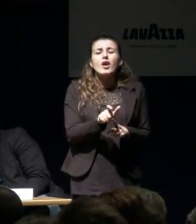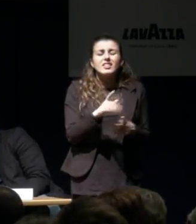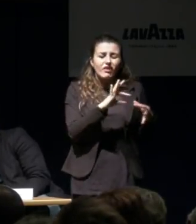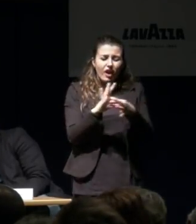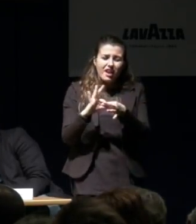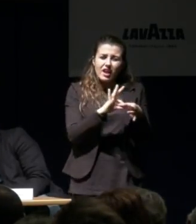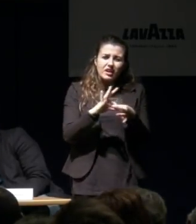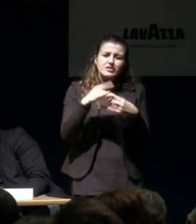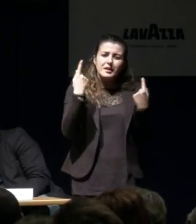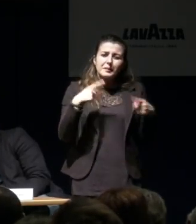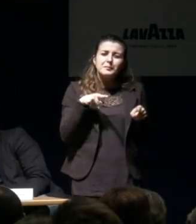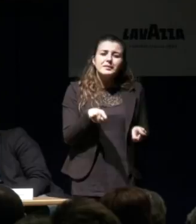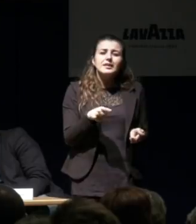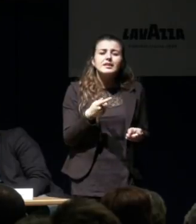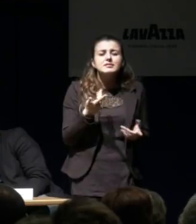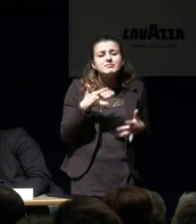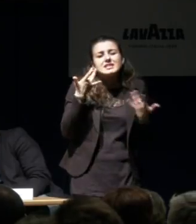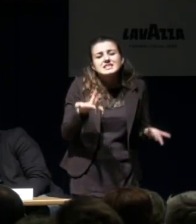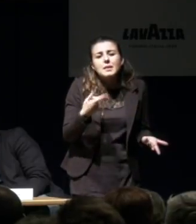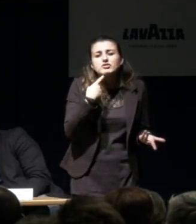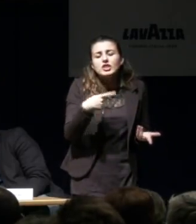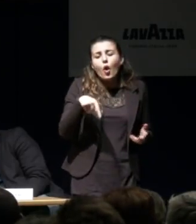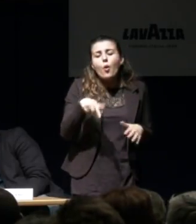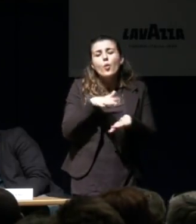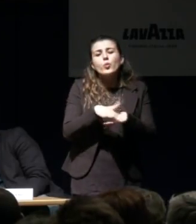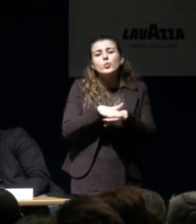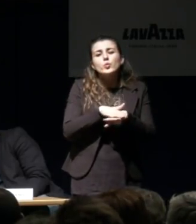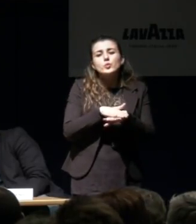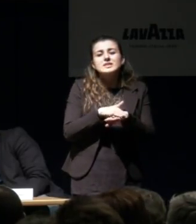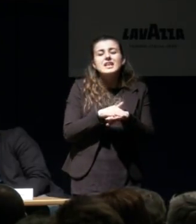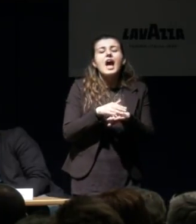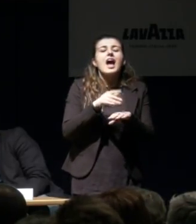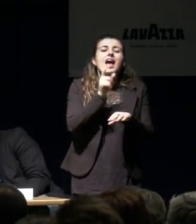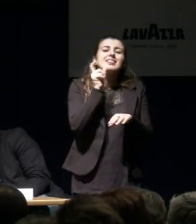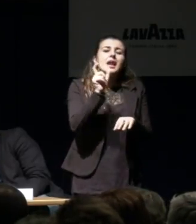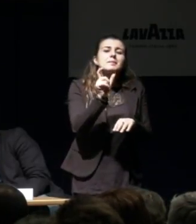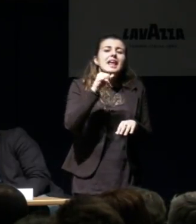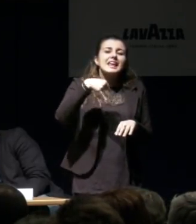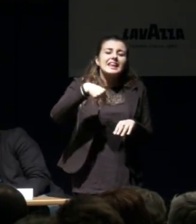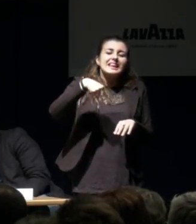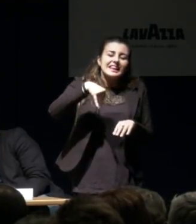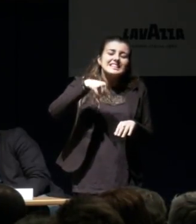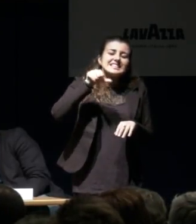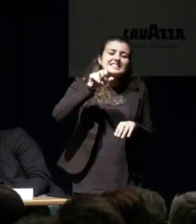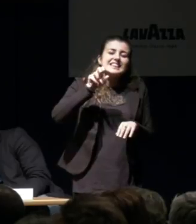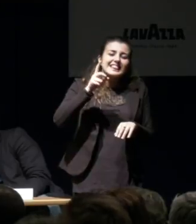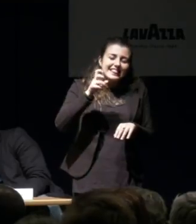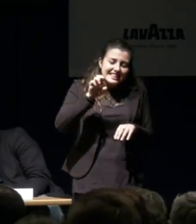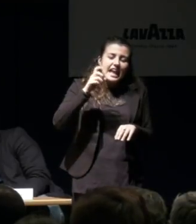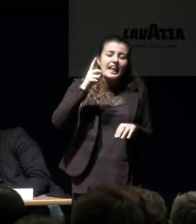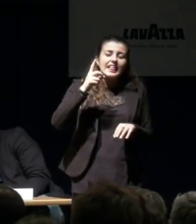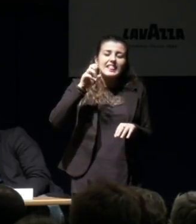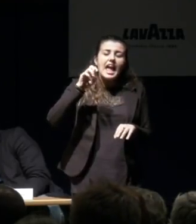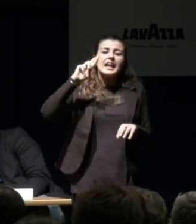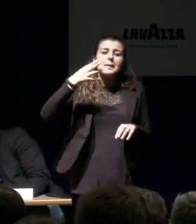nesso vuol dire semplicemente che oggi chiamiamo oggi usiamo questo termine disintermediazione no cioè fatti fuori corpi sociali resta